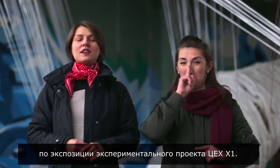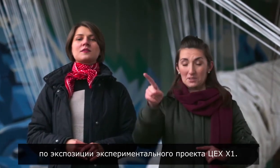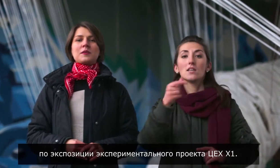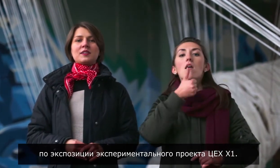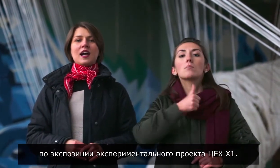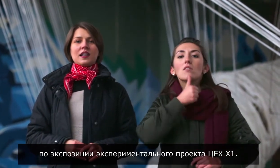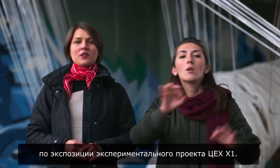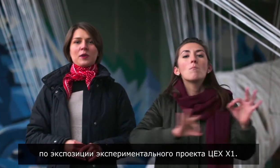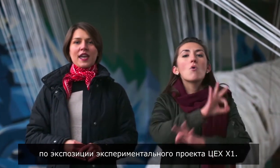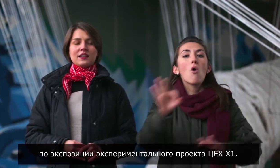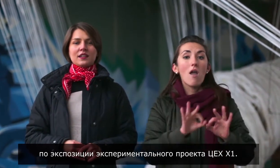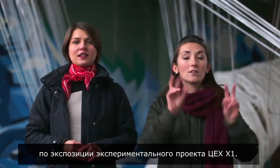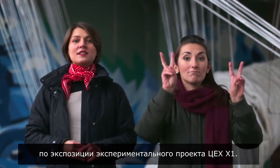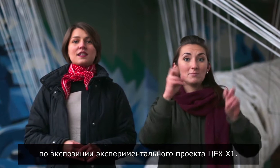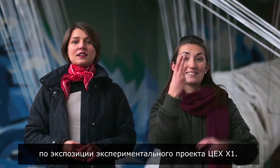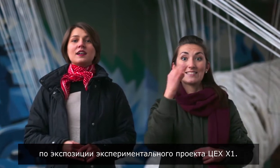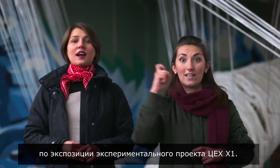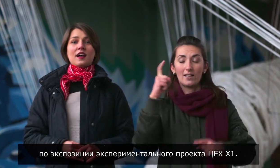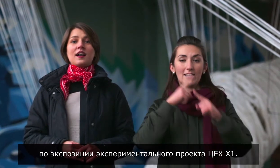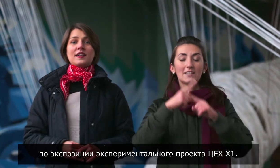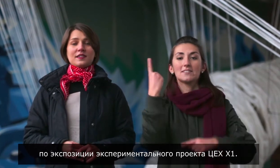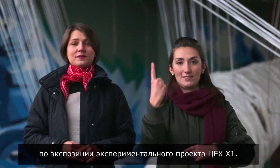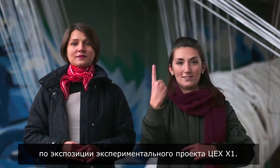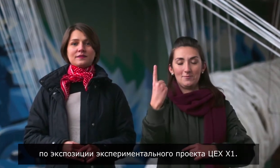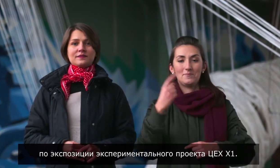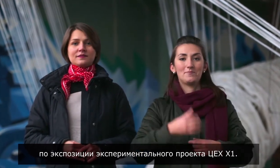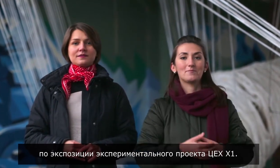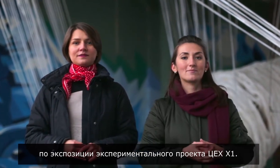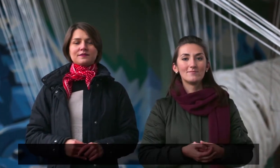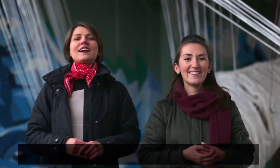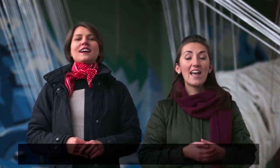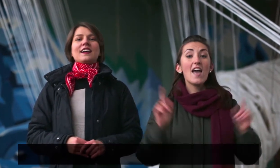экспозиции экспериментального проекта «ЦХ-1».